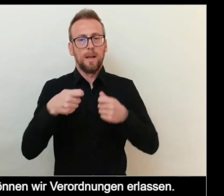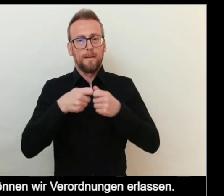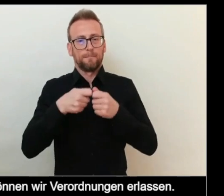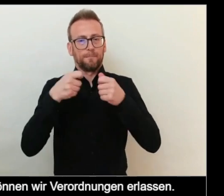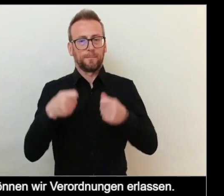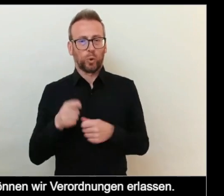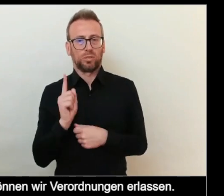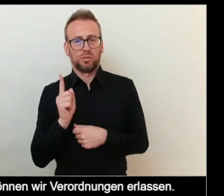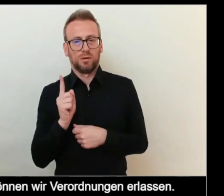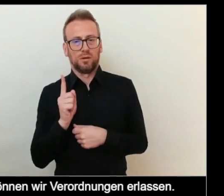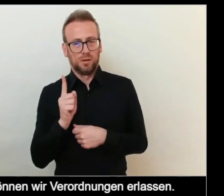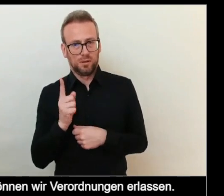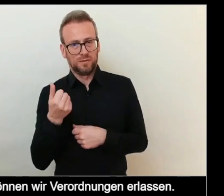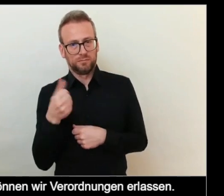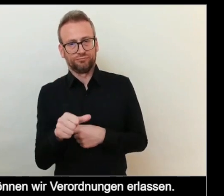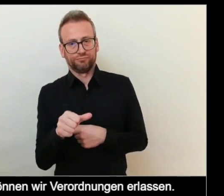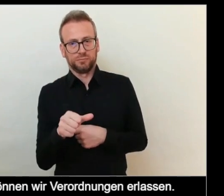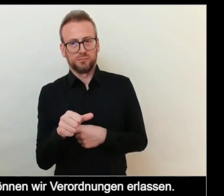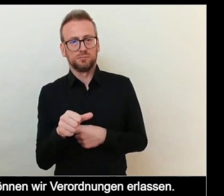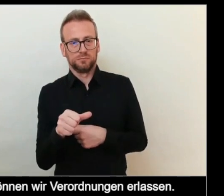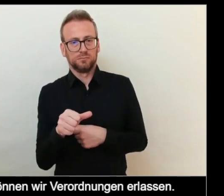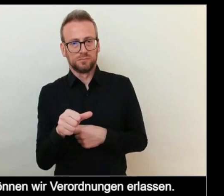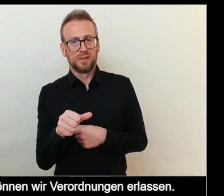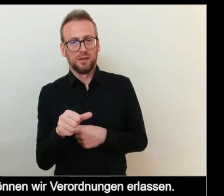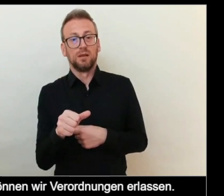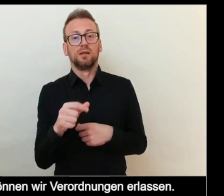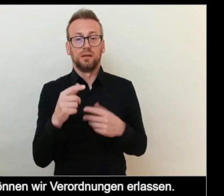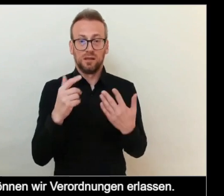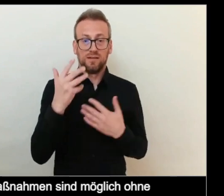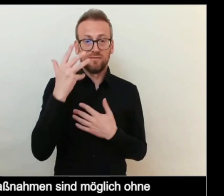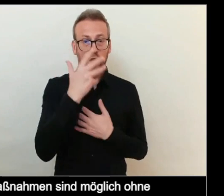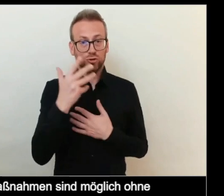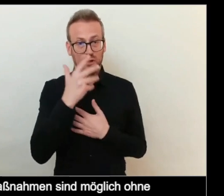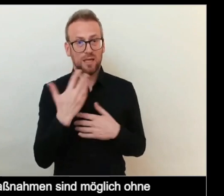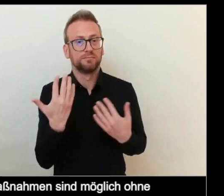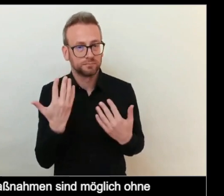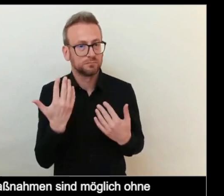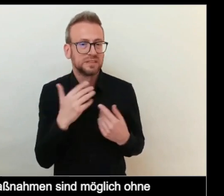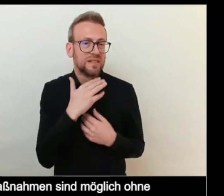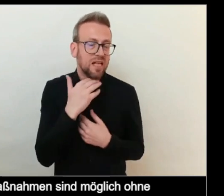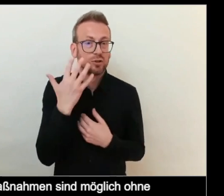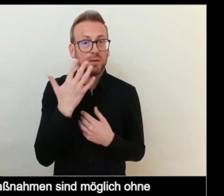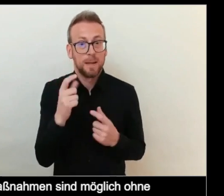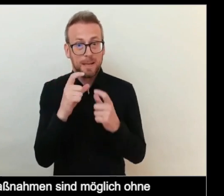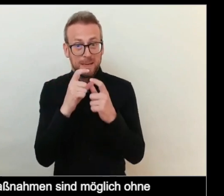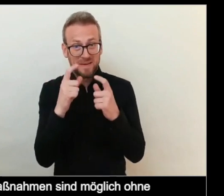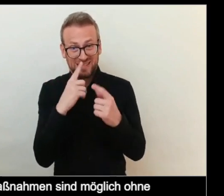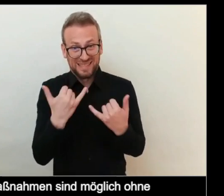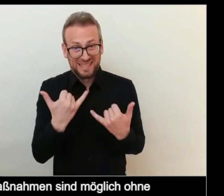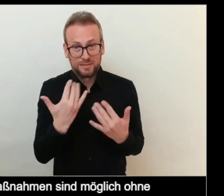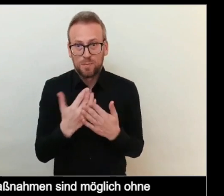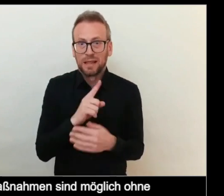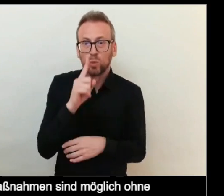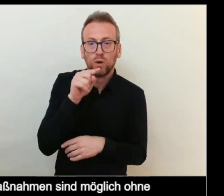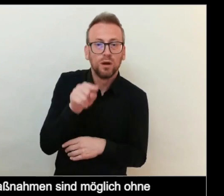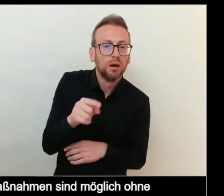zu Veranstaltungen etc. Abstand und verpflichtende Hygienekonzepte. Das wäre